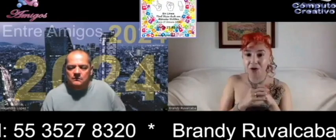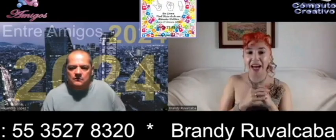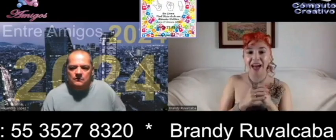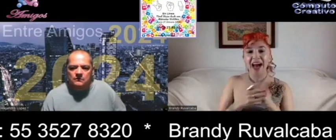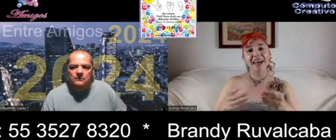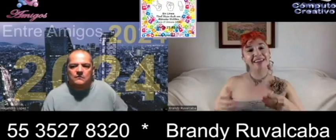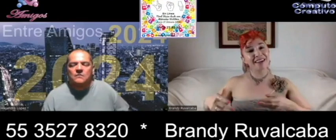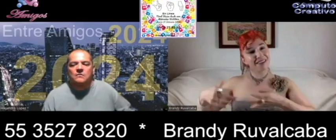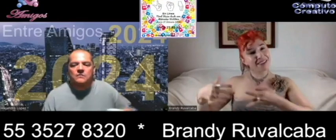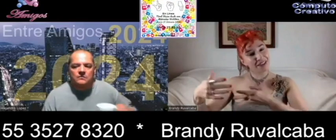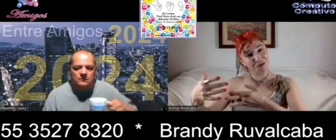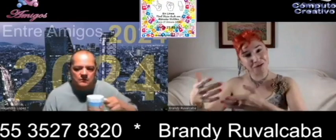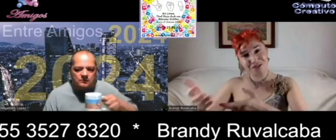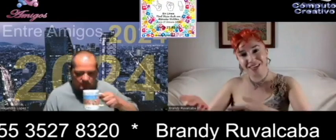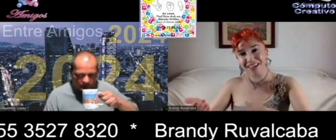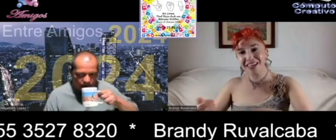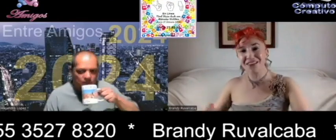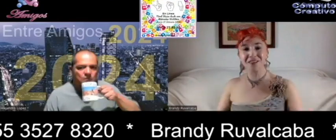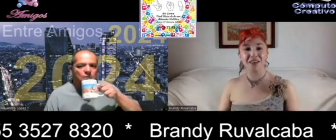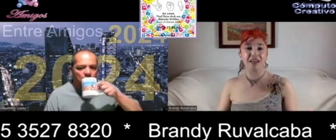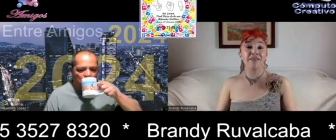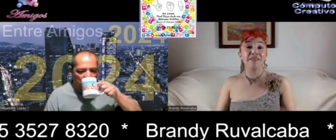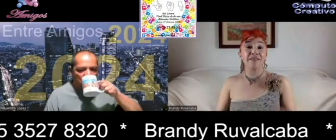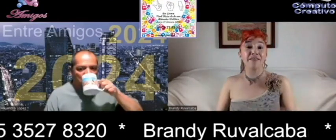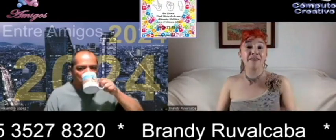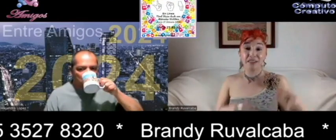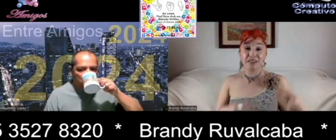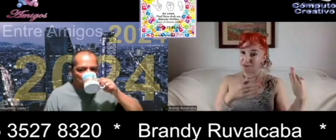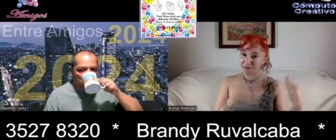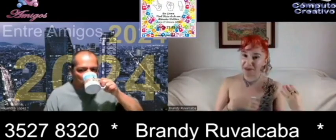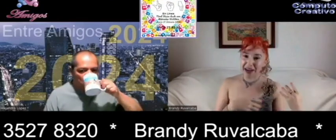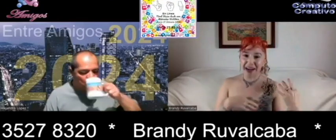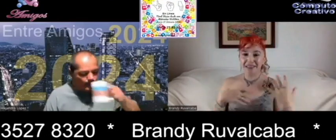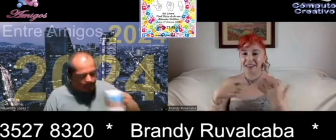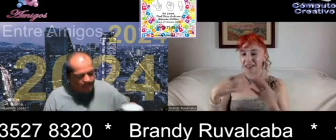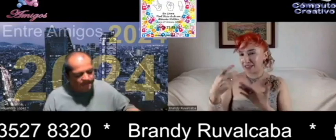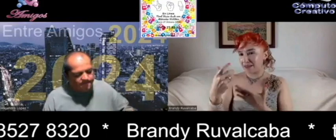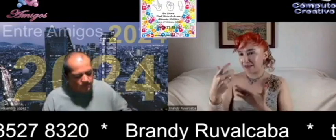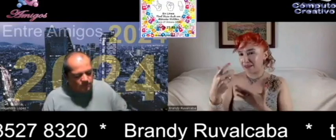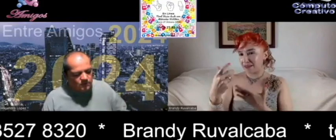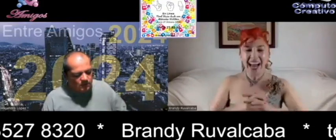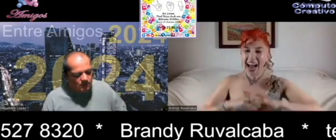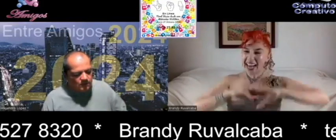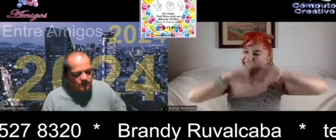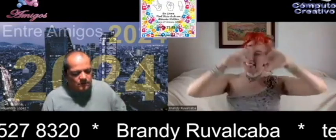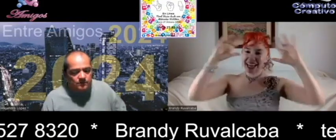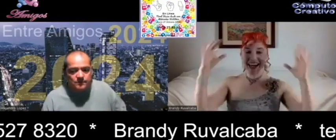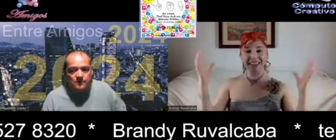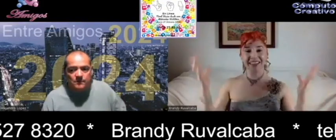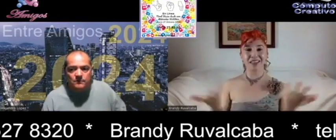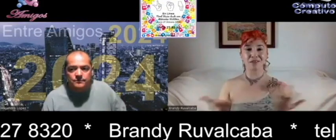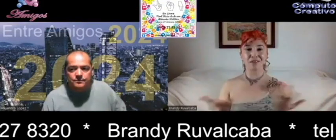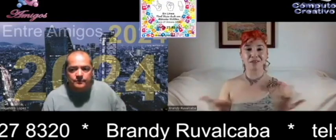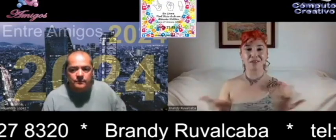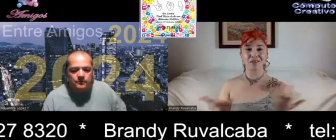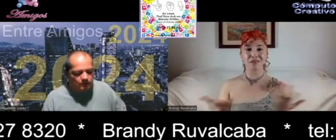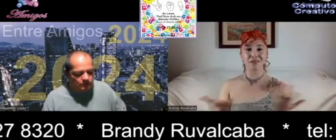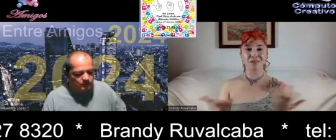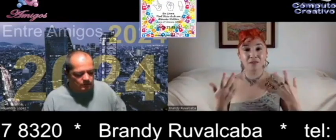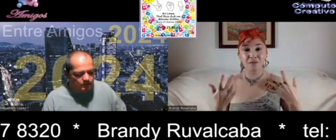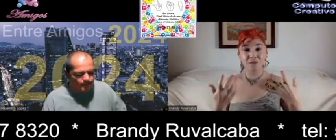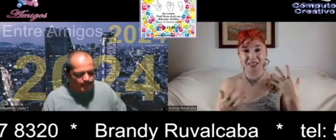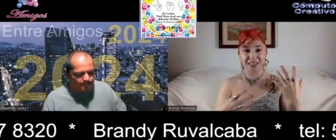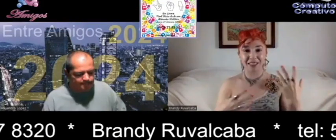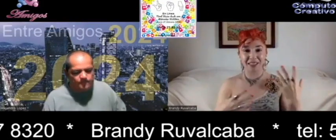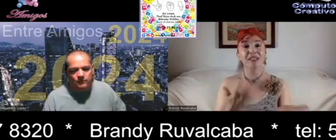la computadora, a través de tus hijos, a través de tus papás, a través de tu perro. O sea, hay tantas formas en